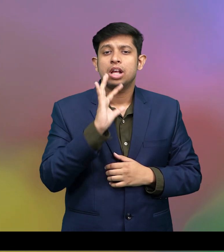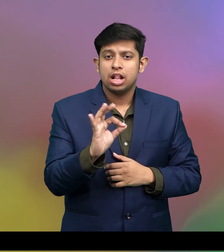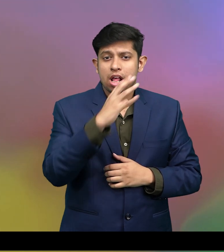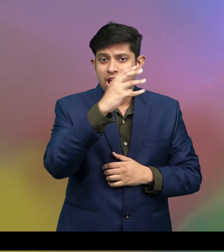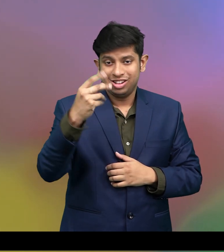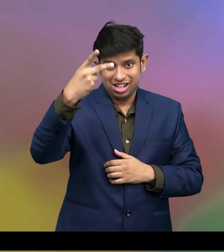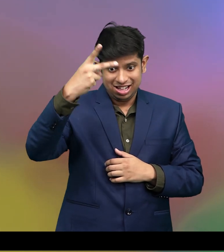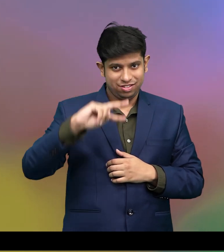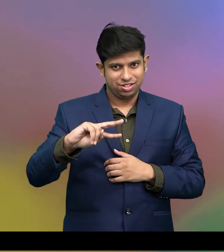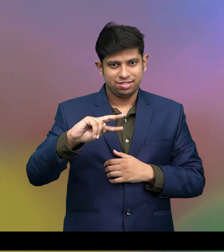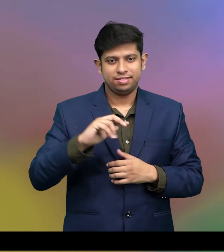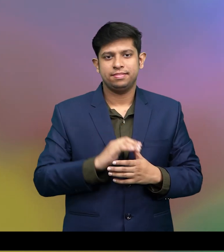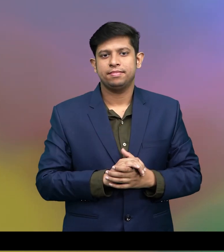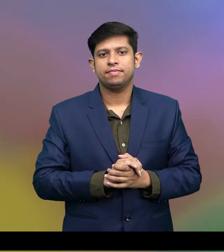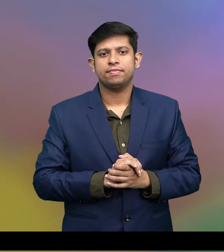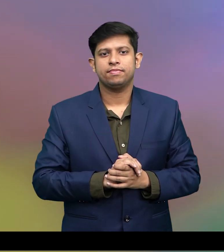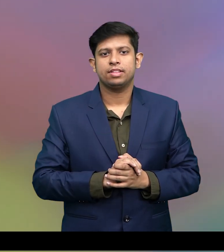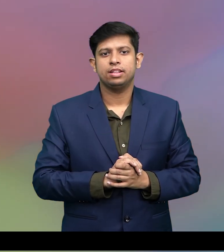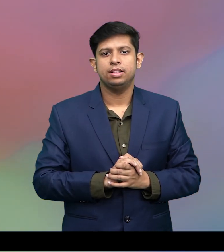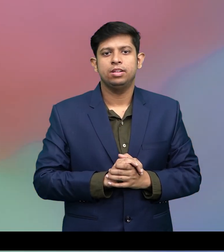real प्रतिमा, and inverted.